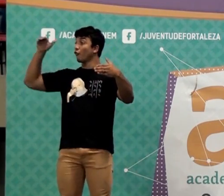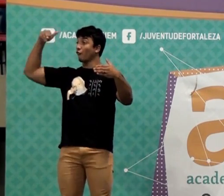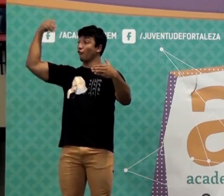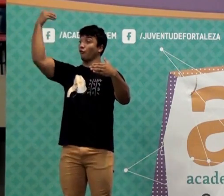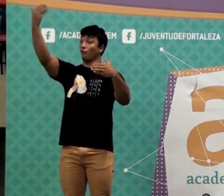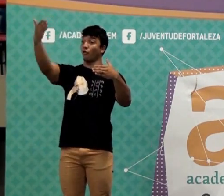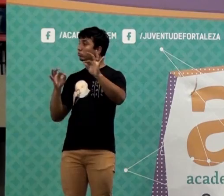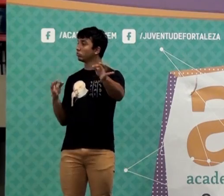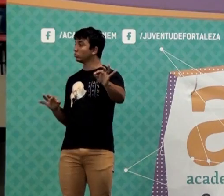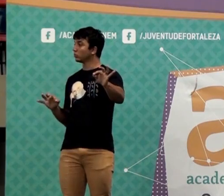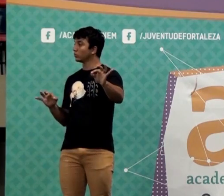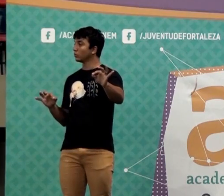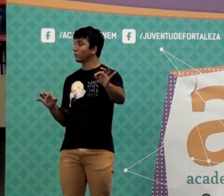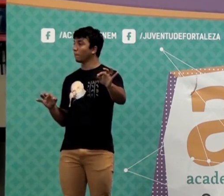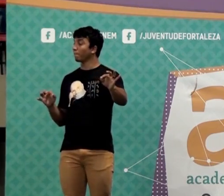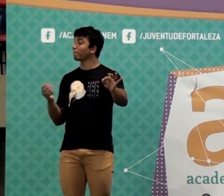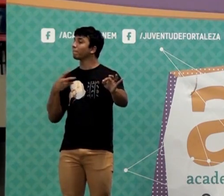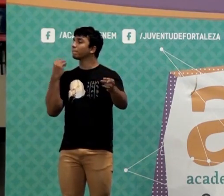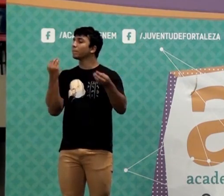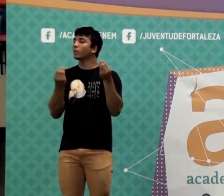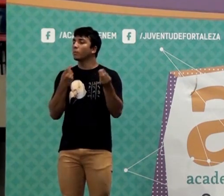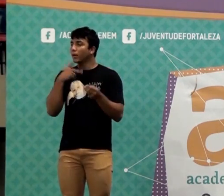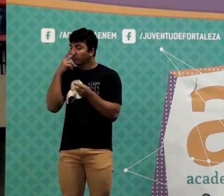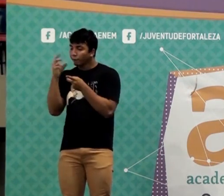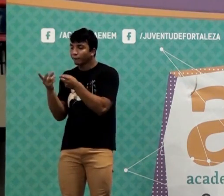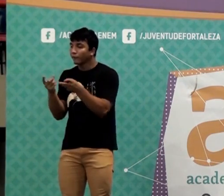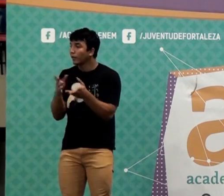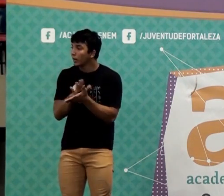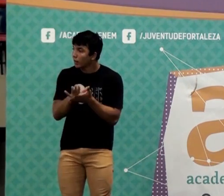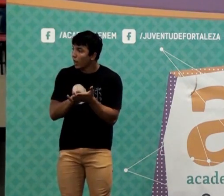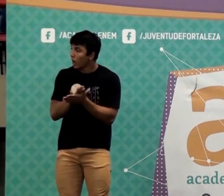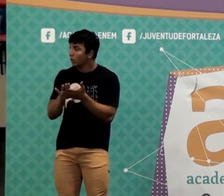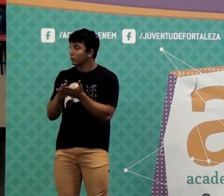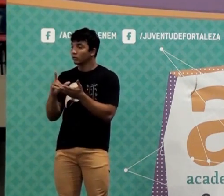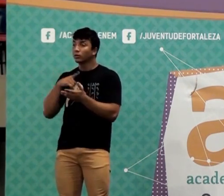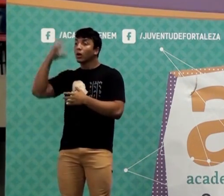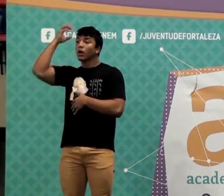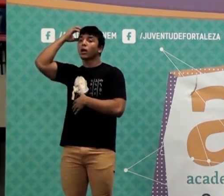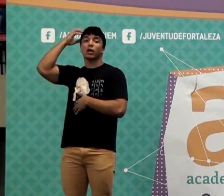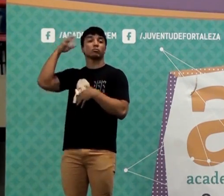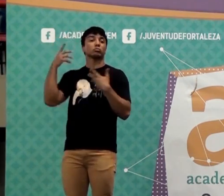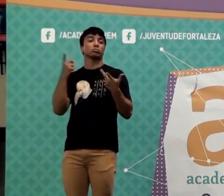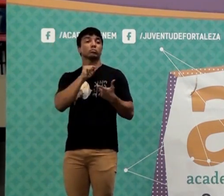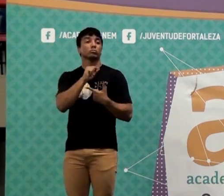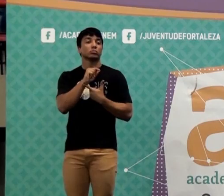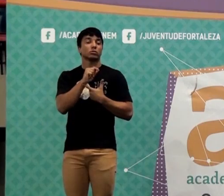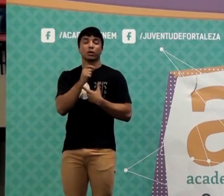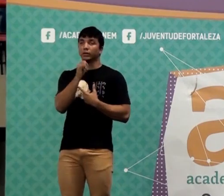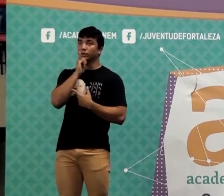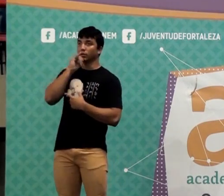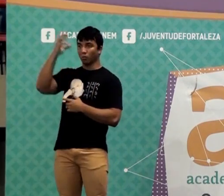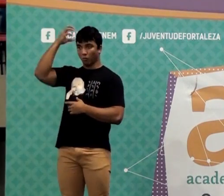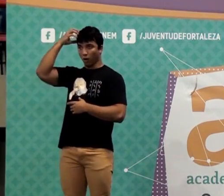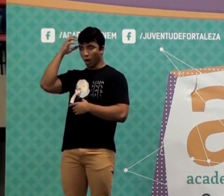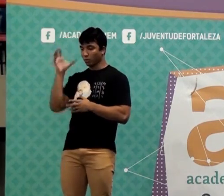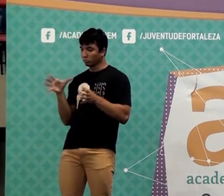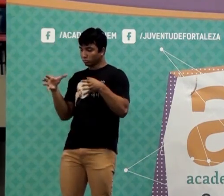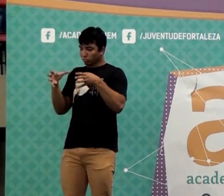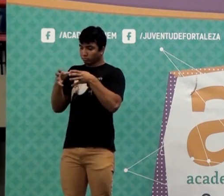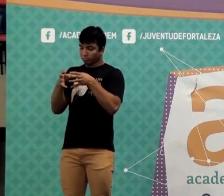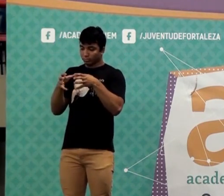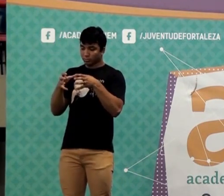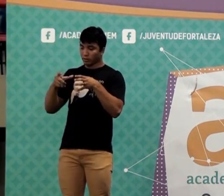fora, os bárbaros vão pegar a gente. Então a gente só vai sair, se for necessário, vamos ficar aqui. Vamos dividir isso aqui em algumas